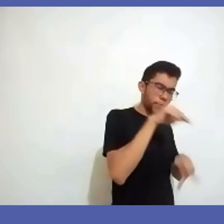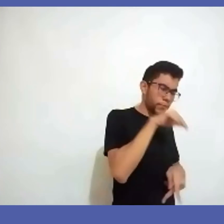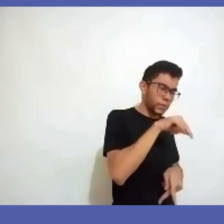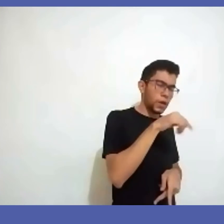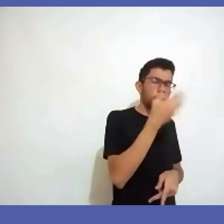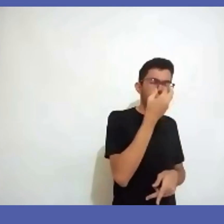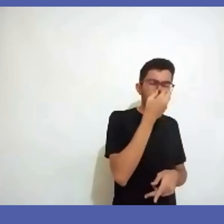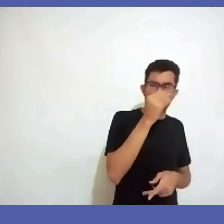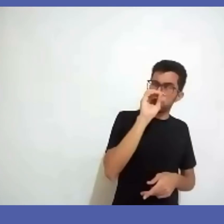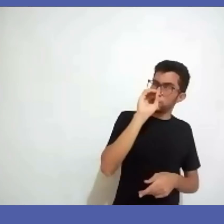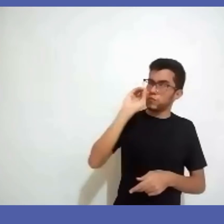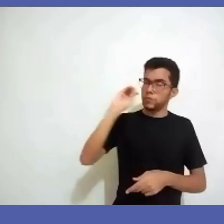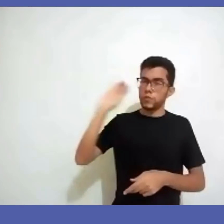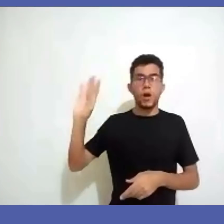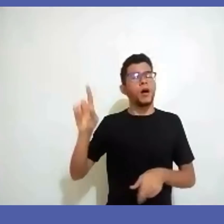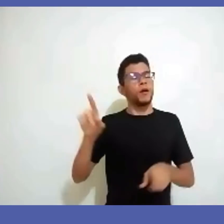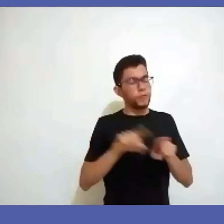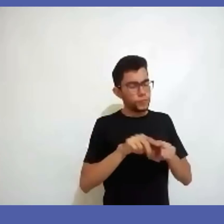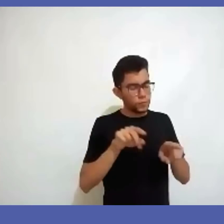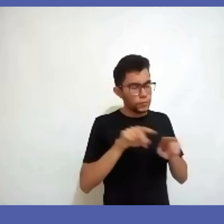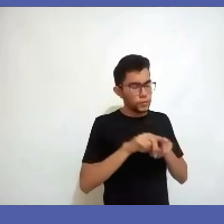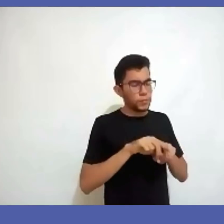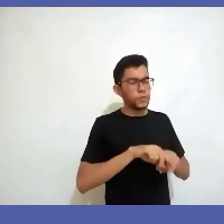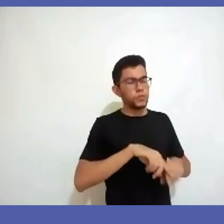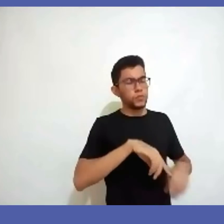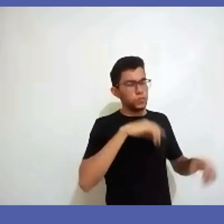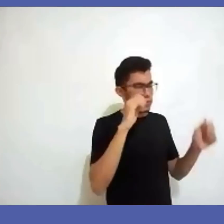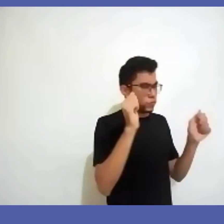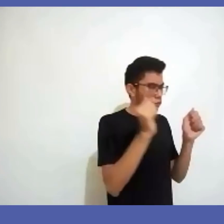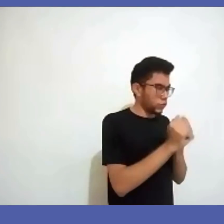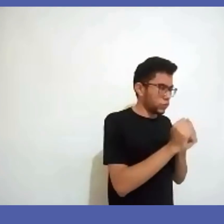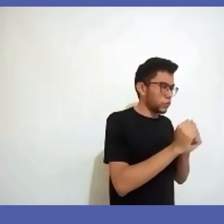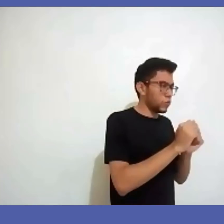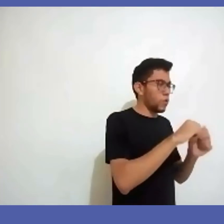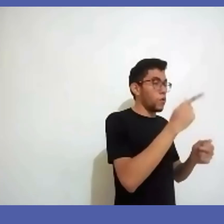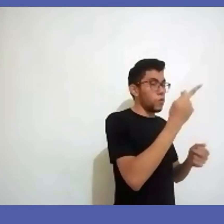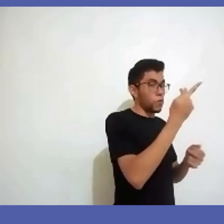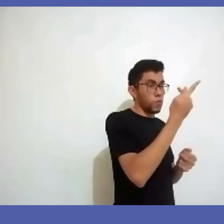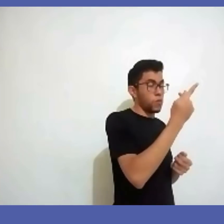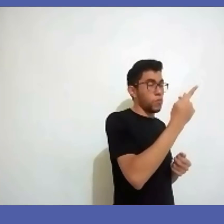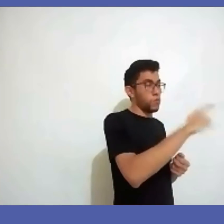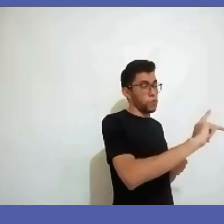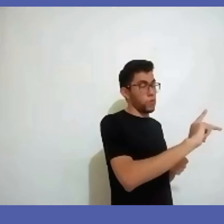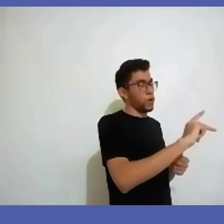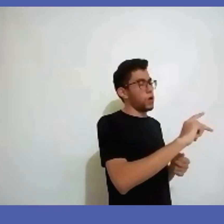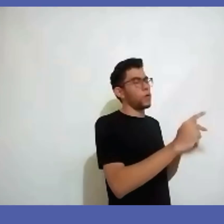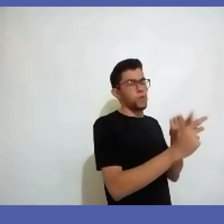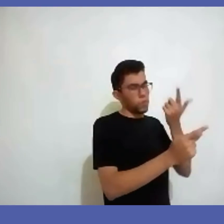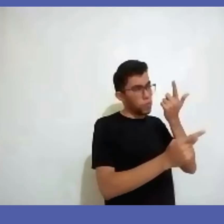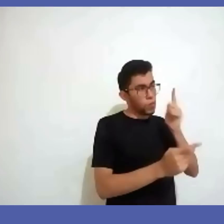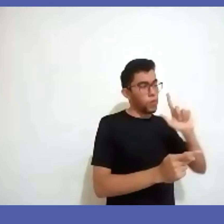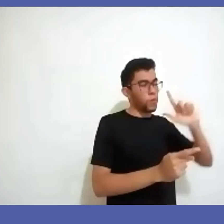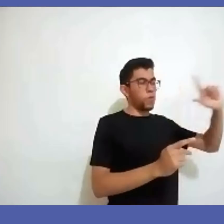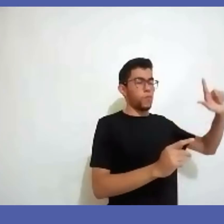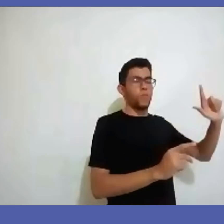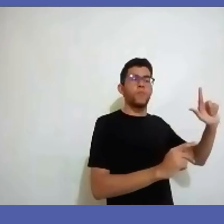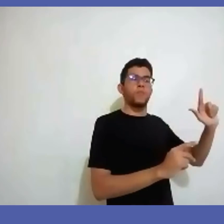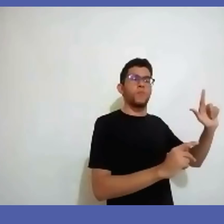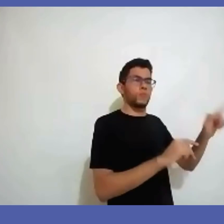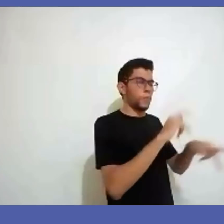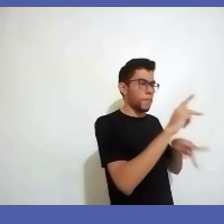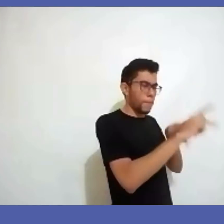se contaminou com as nações pagãs. Esse povo que seria de Deus, uma nação